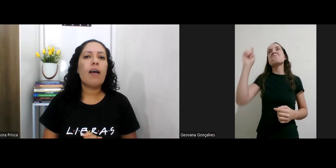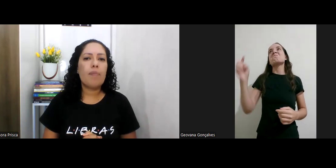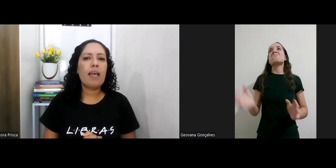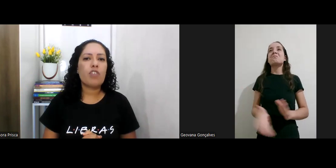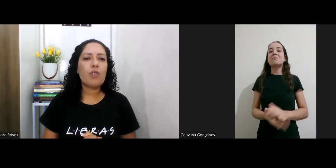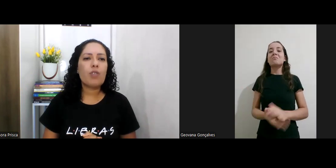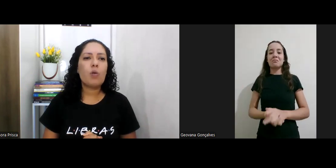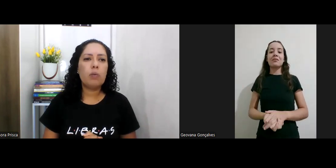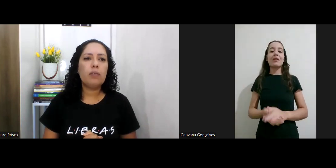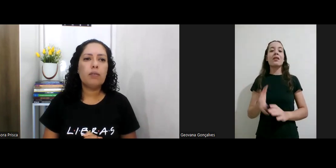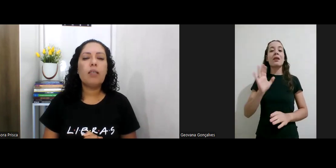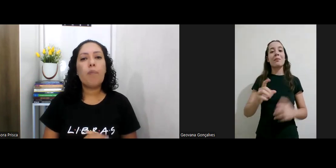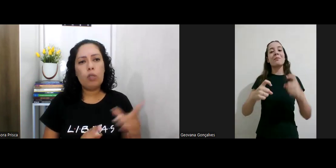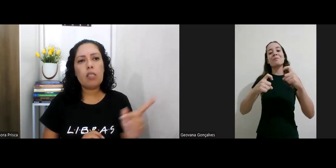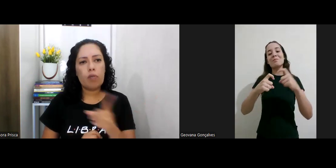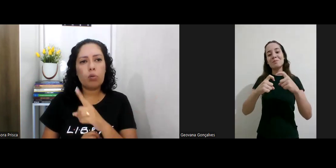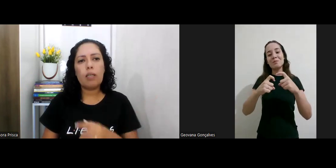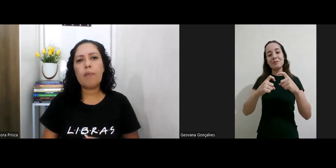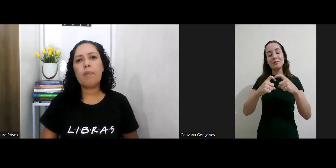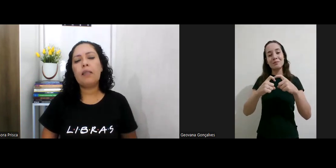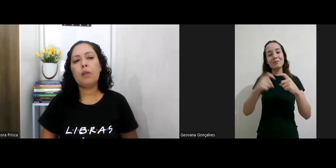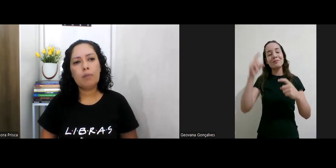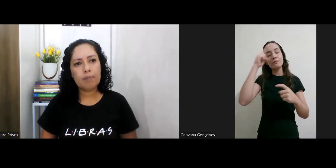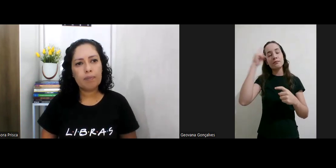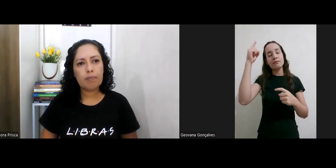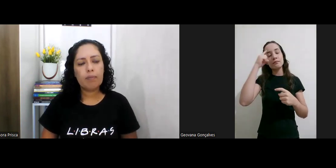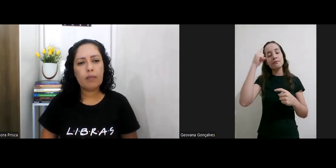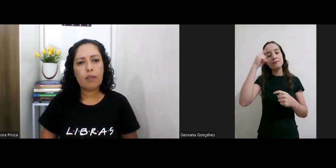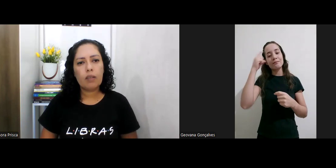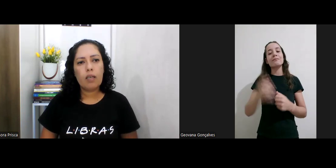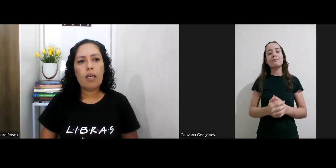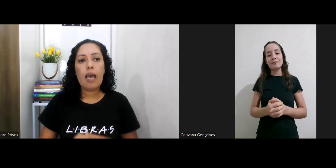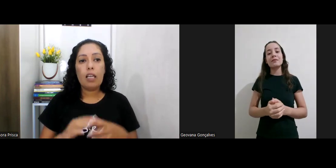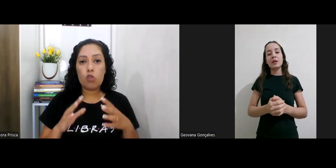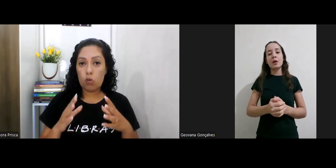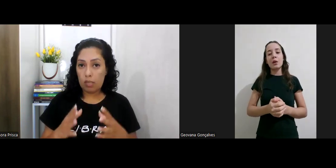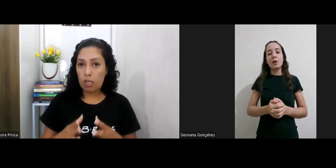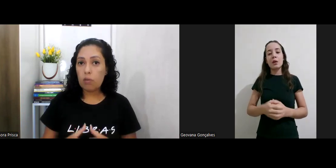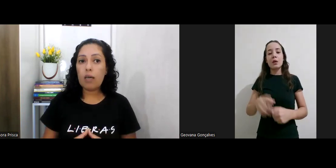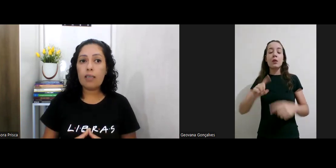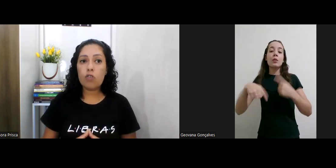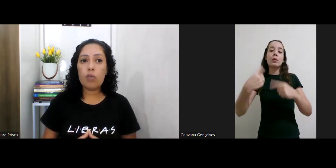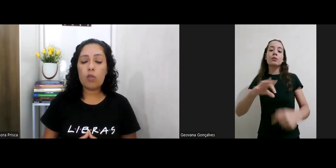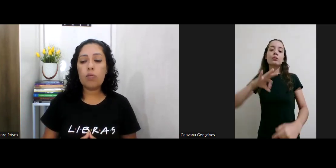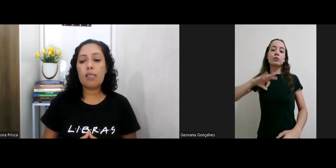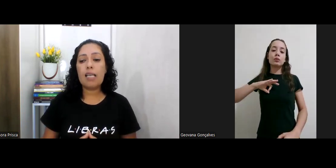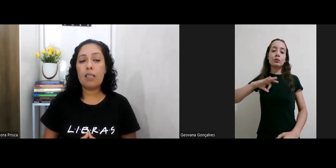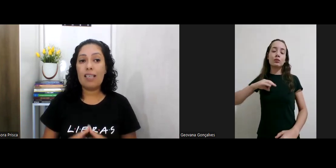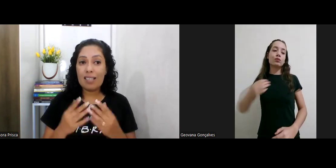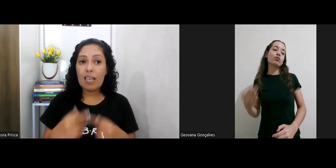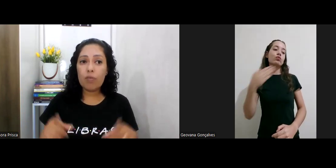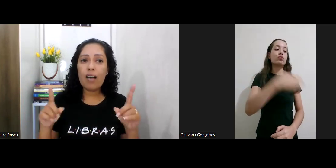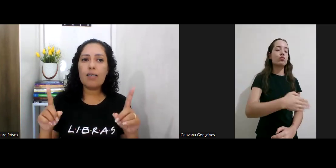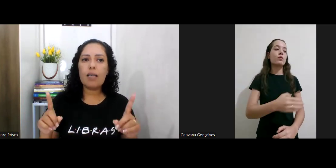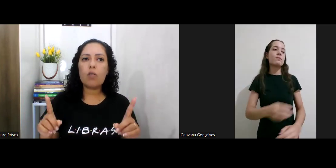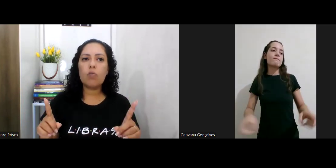Mas a médica soube. E a polícia voltou lá para prendê-lo. Ela só conseguiu dar um atendimento humanizado